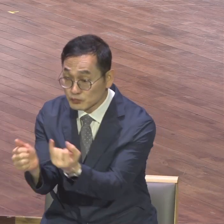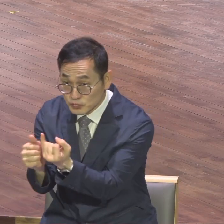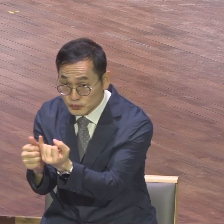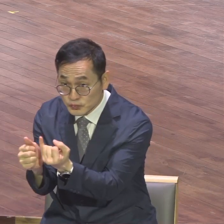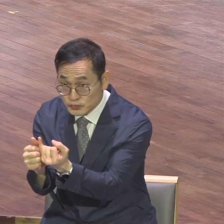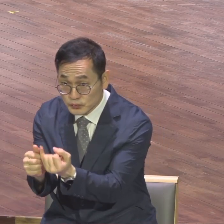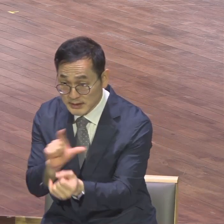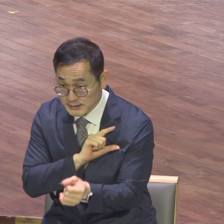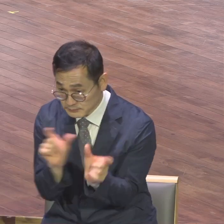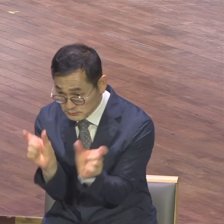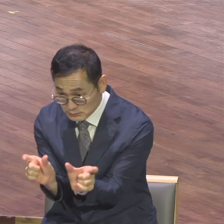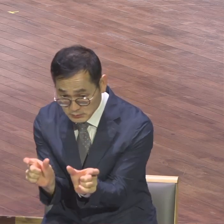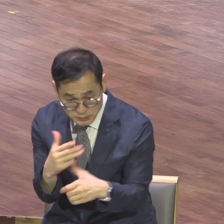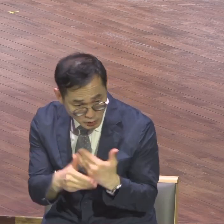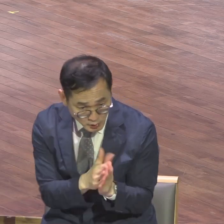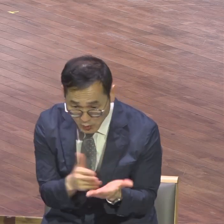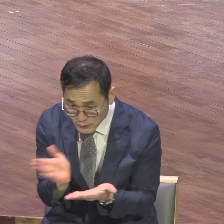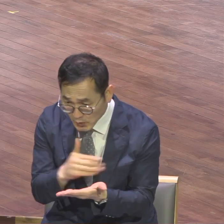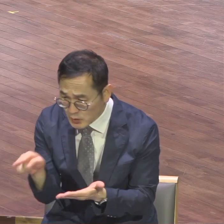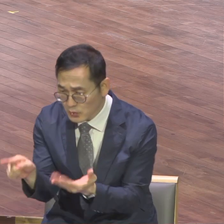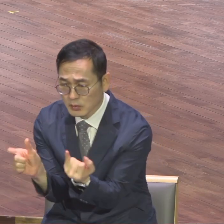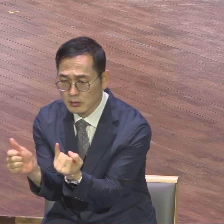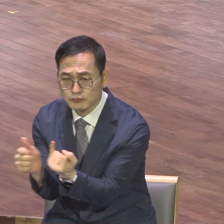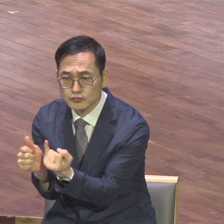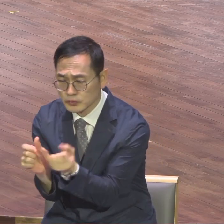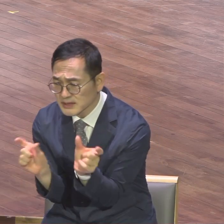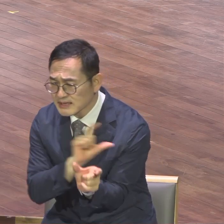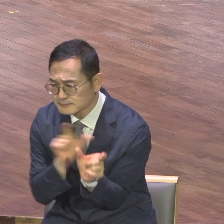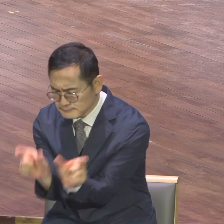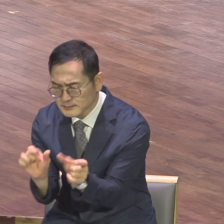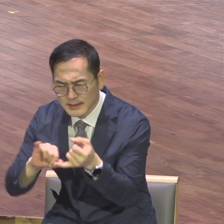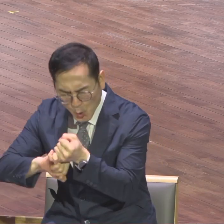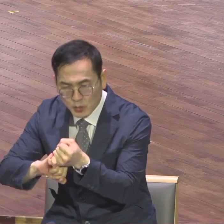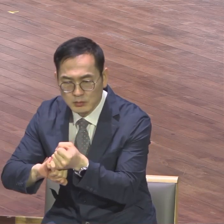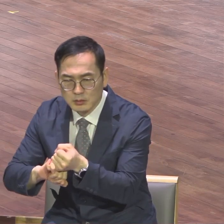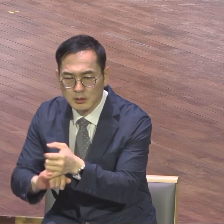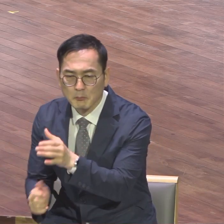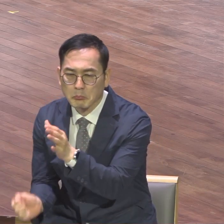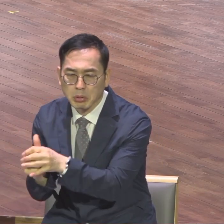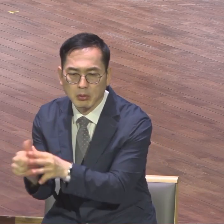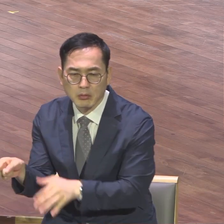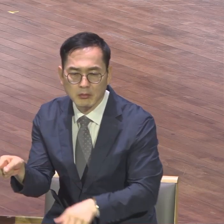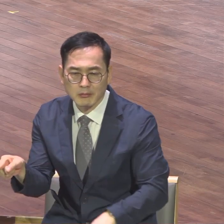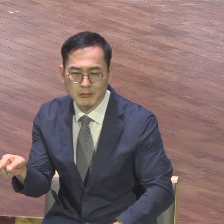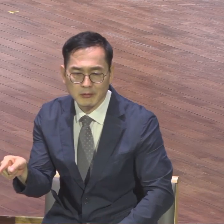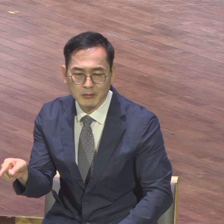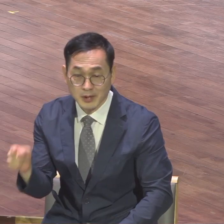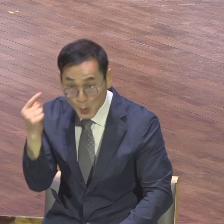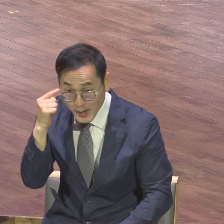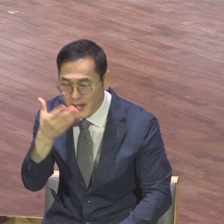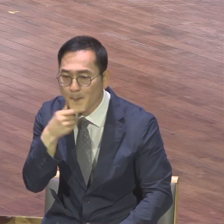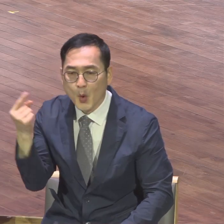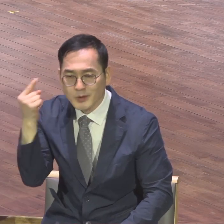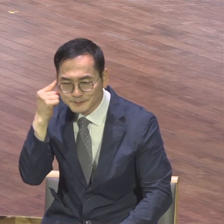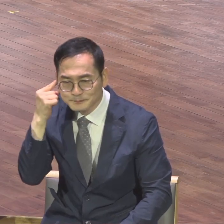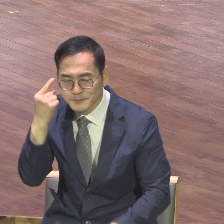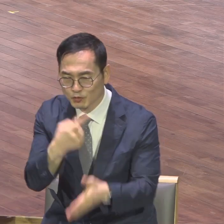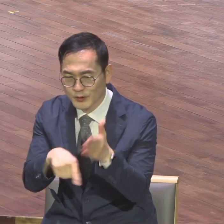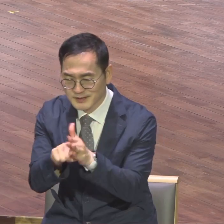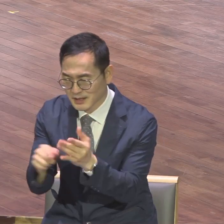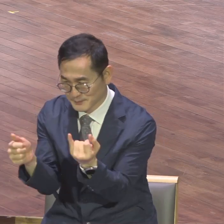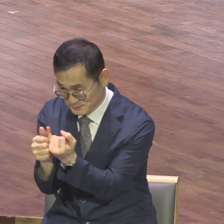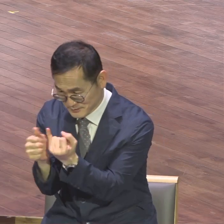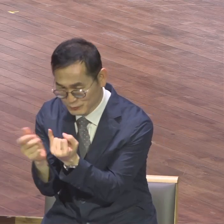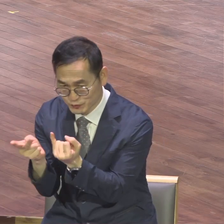나온 이름 없어요. 그런데 딱 같이 언급돼 이게 뭐냐? 복음을 위해서 같은 신앙과